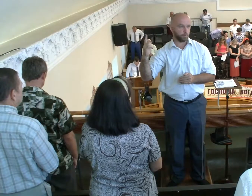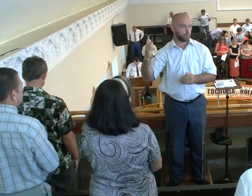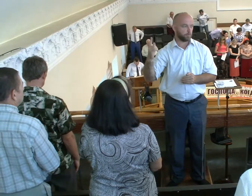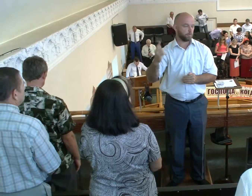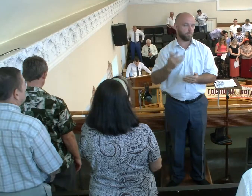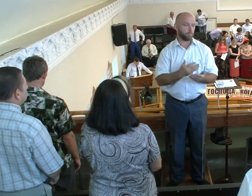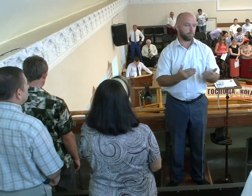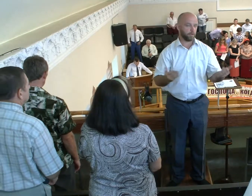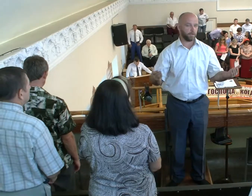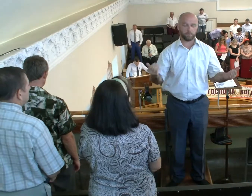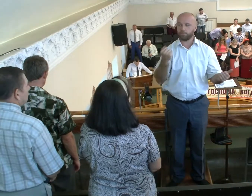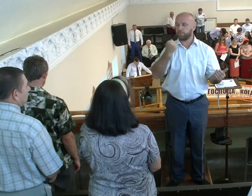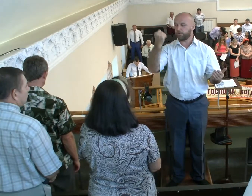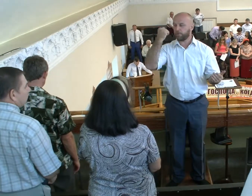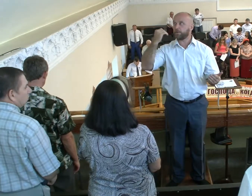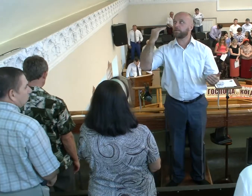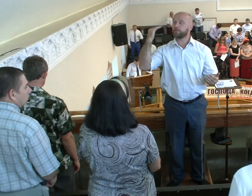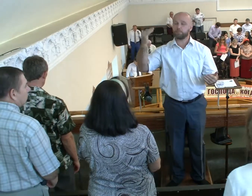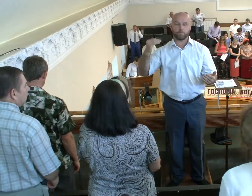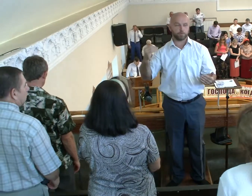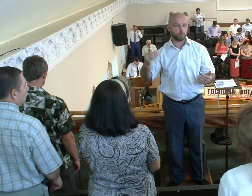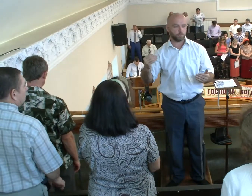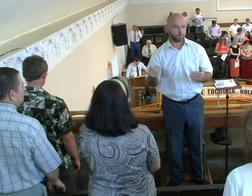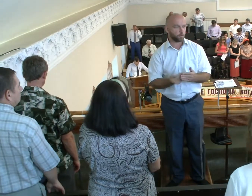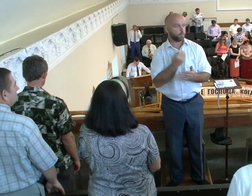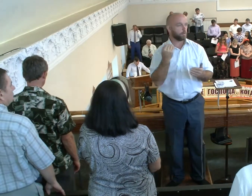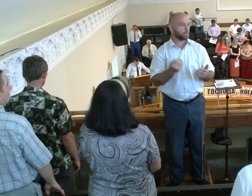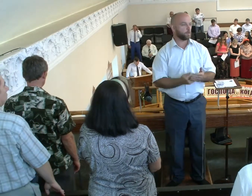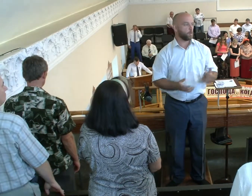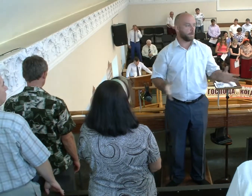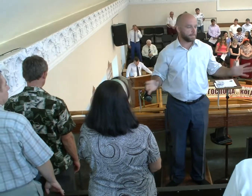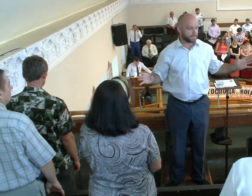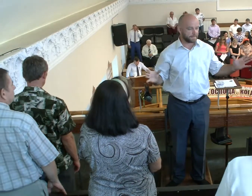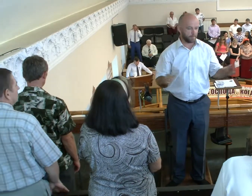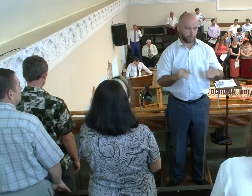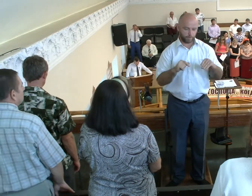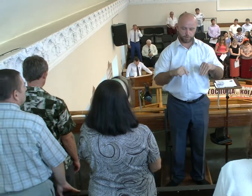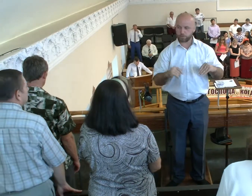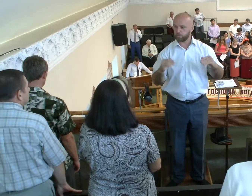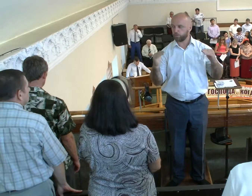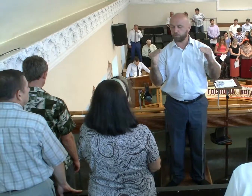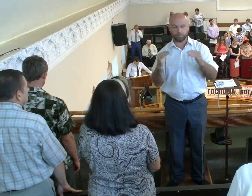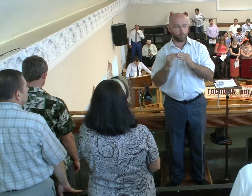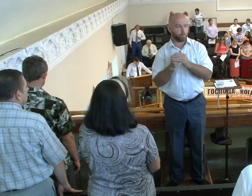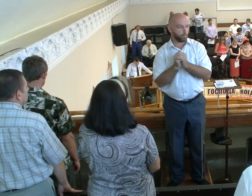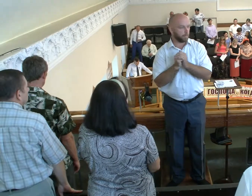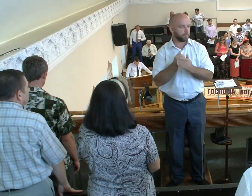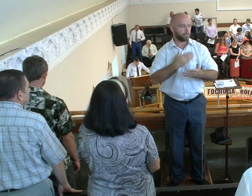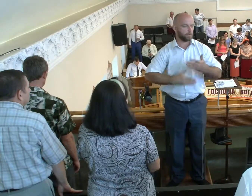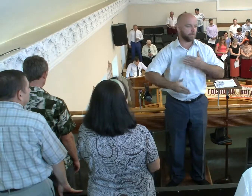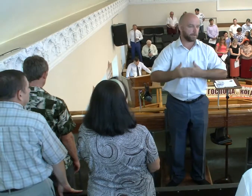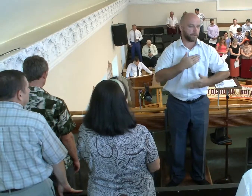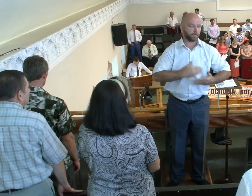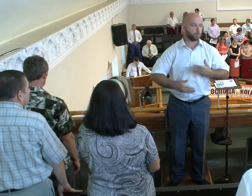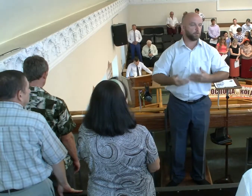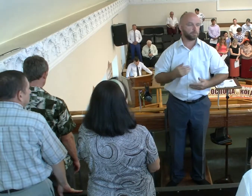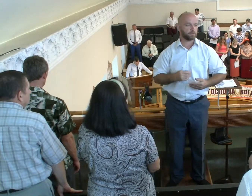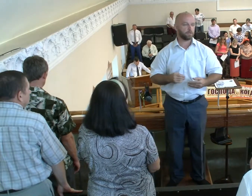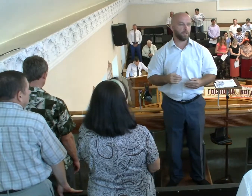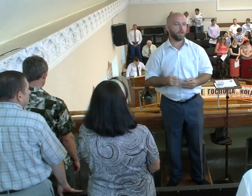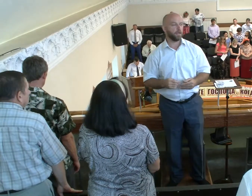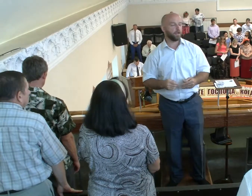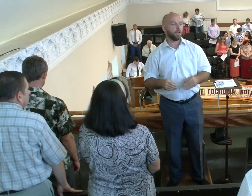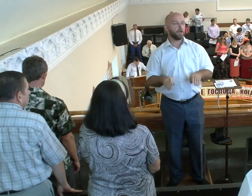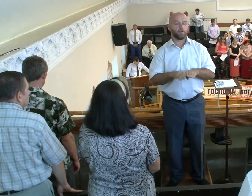мы благодарны за то, что Ты продлеваешь нашу жизнь. И мы сегодня, Господи, радуемся, как получившие